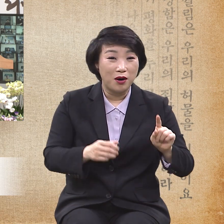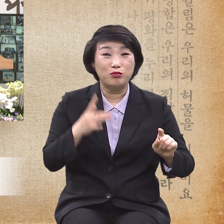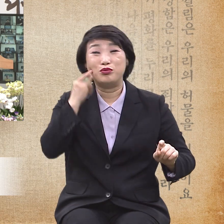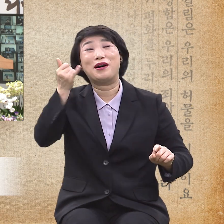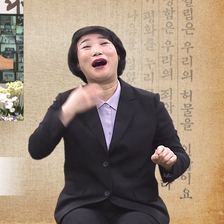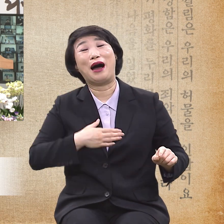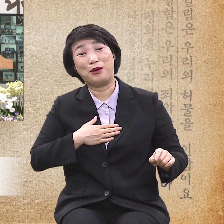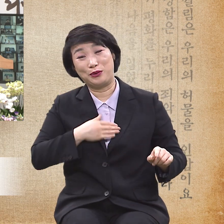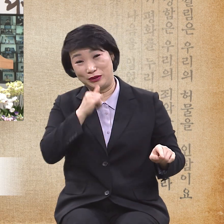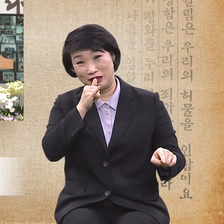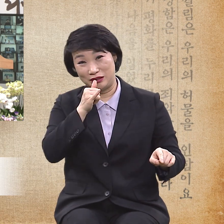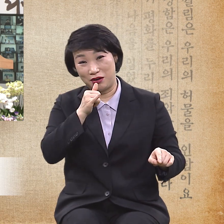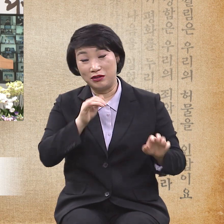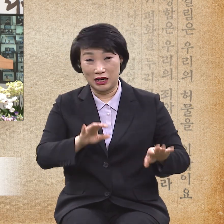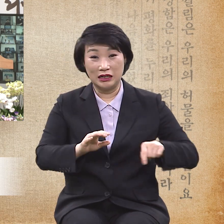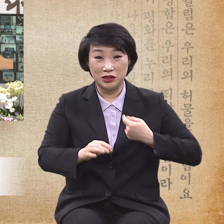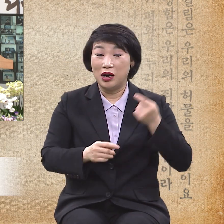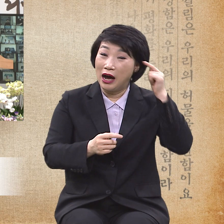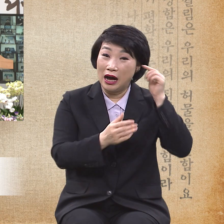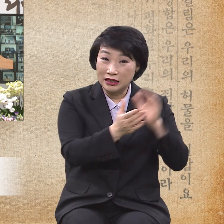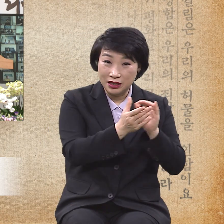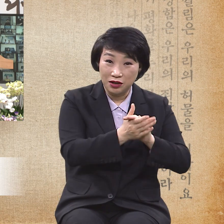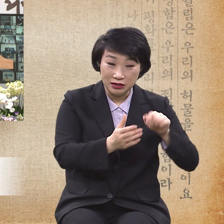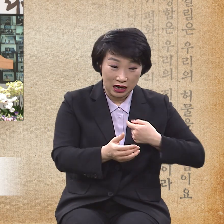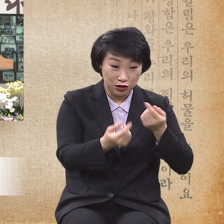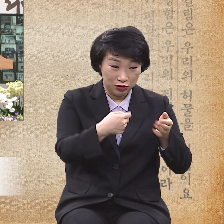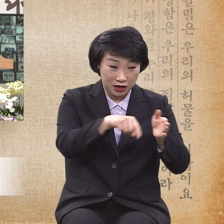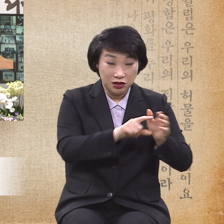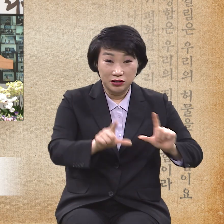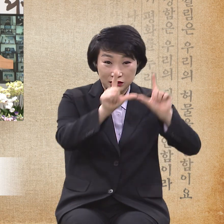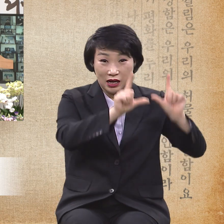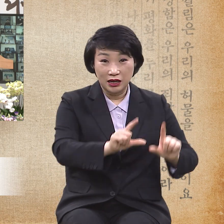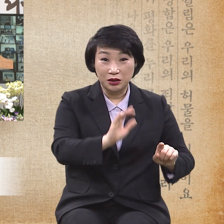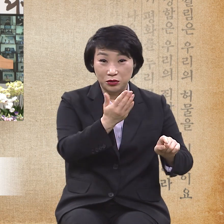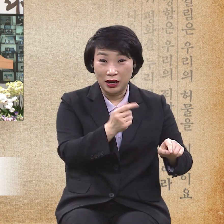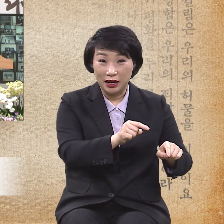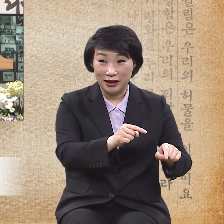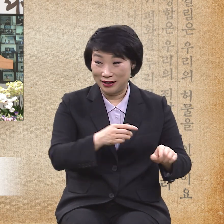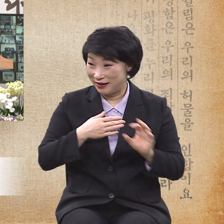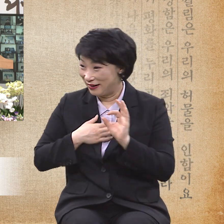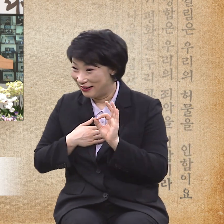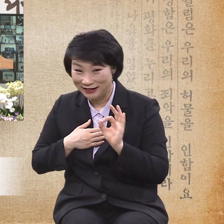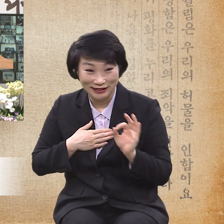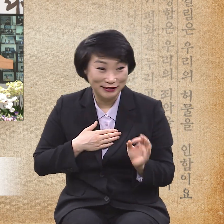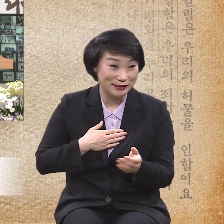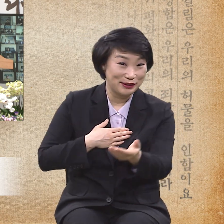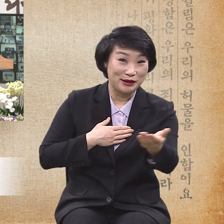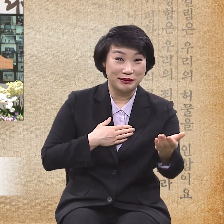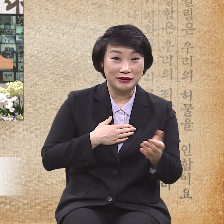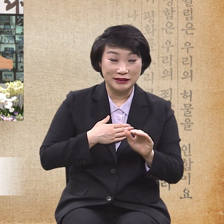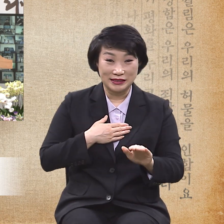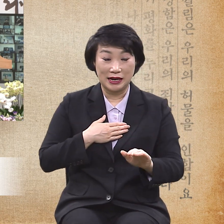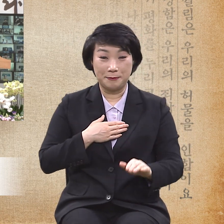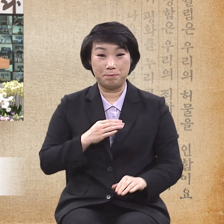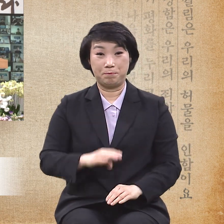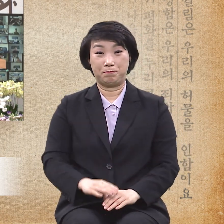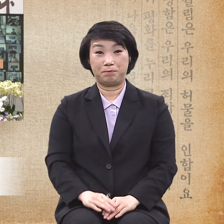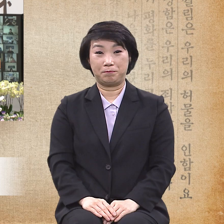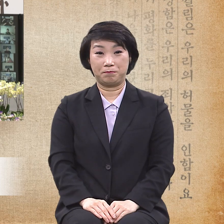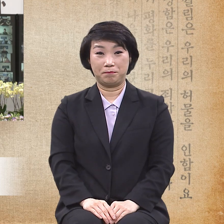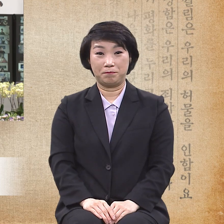저럴 것을 알고 스스로 자기를 위해 자기가 살 수 있습니다. 이해가 됩니까? 그러니까